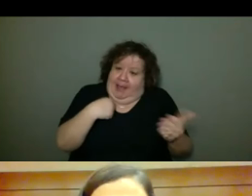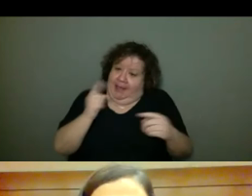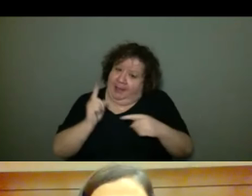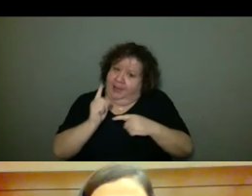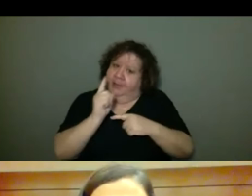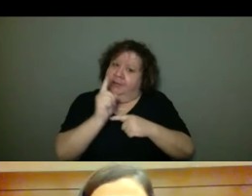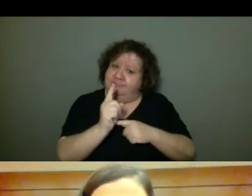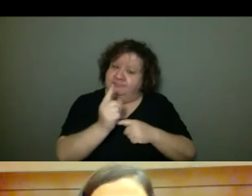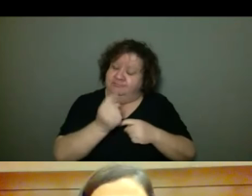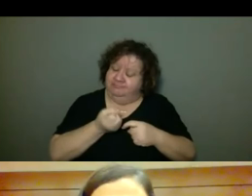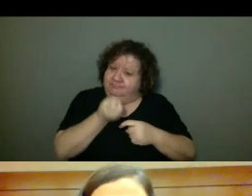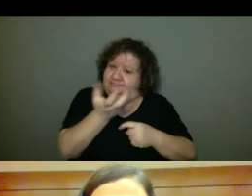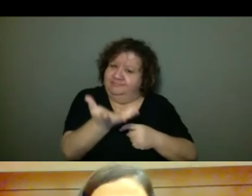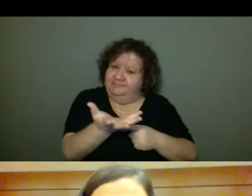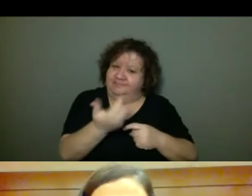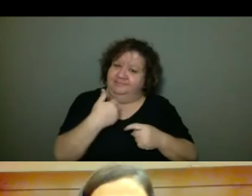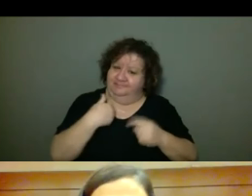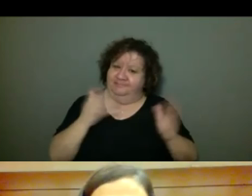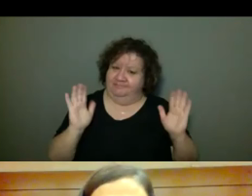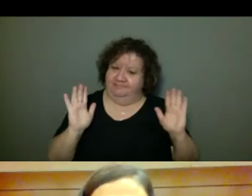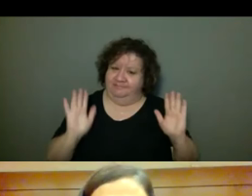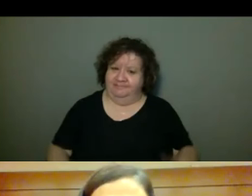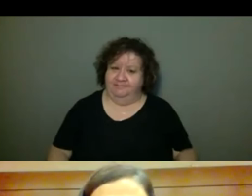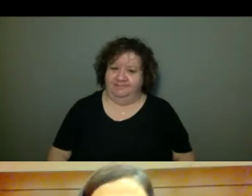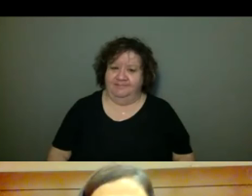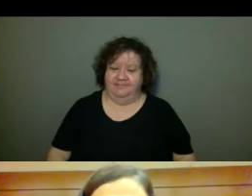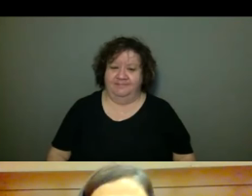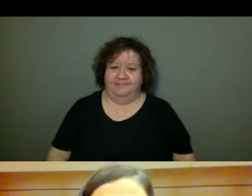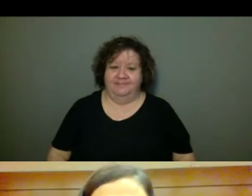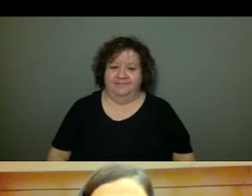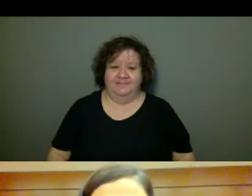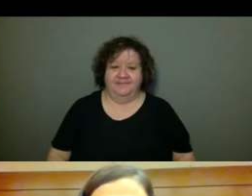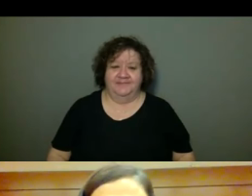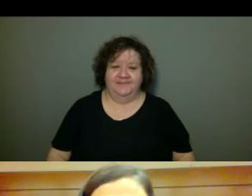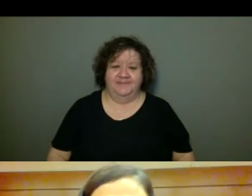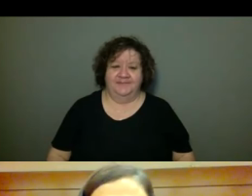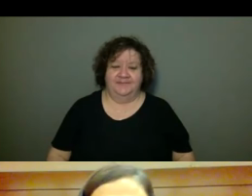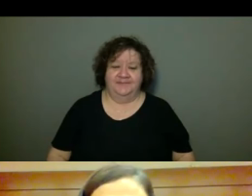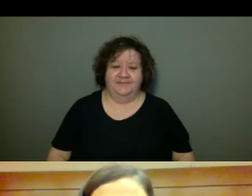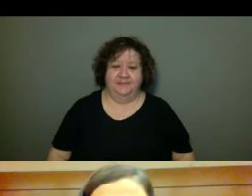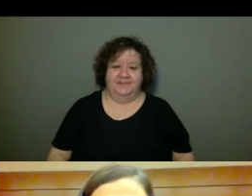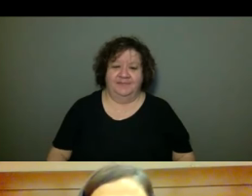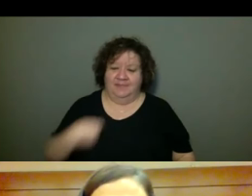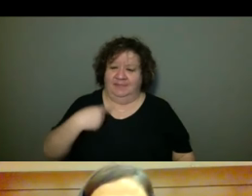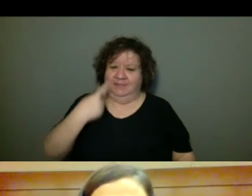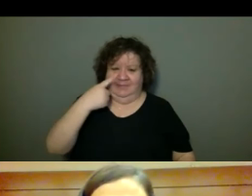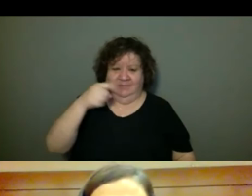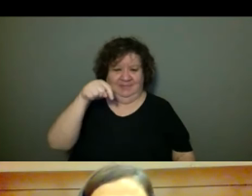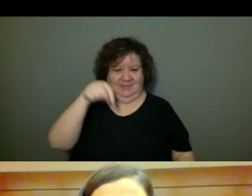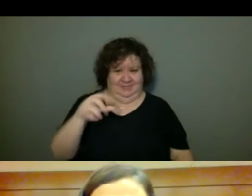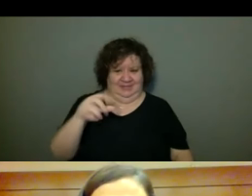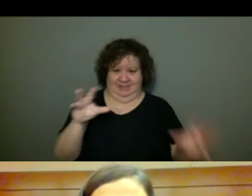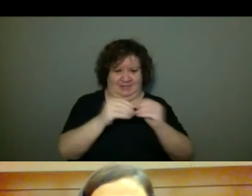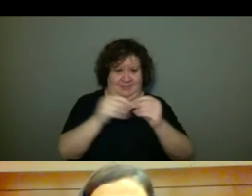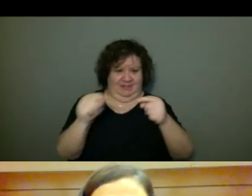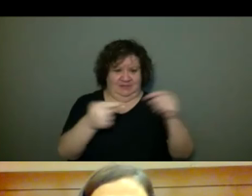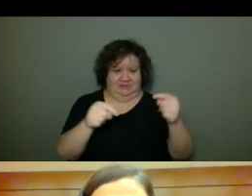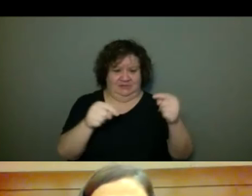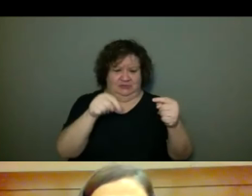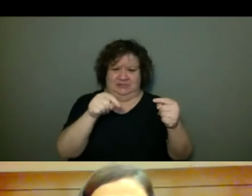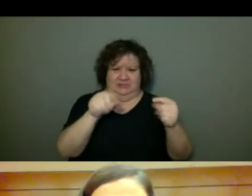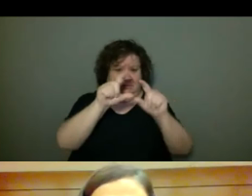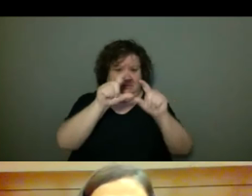en esta reunión hay cosas muy importantes que se van a hablar y